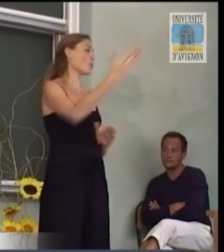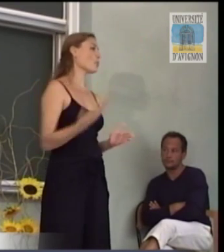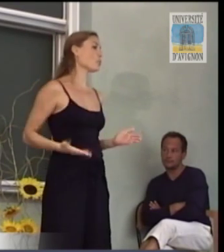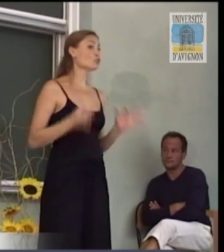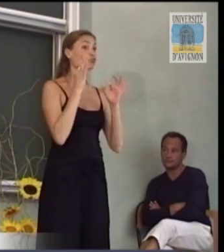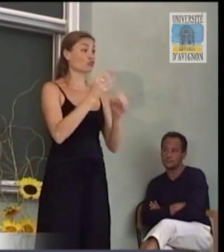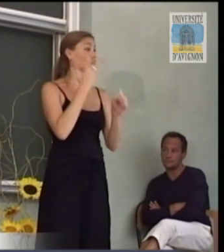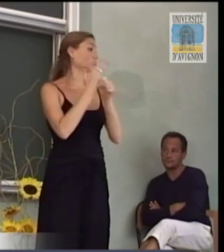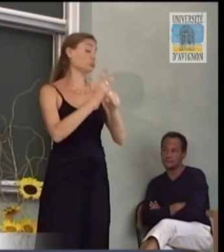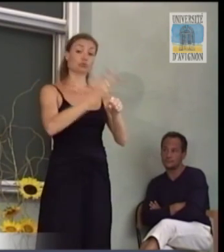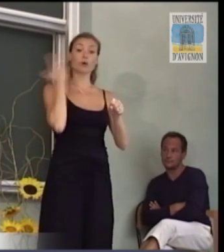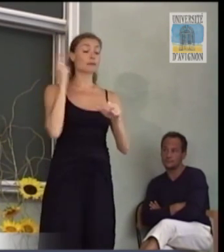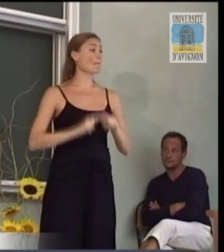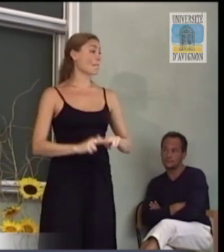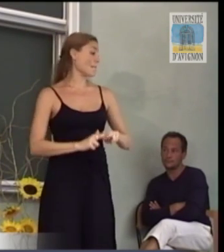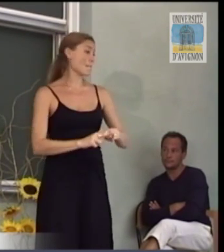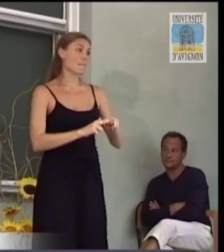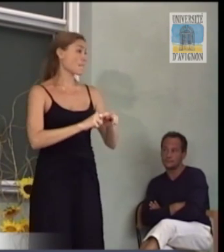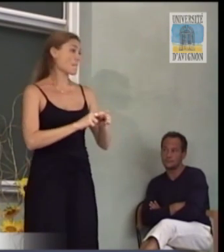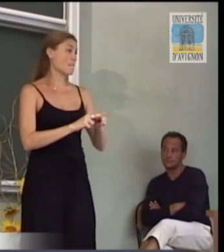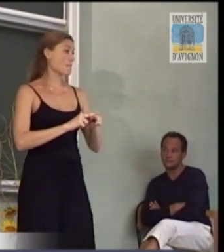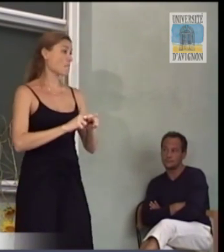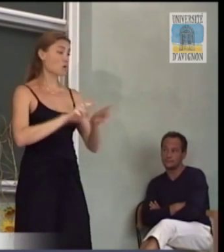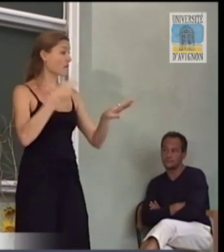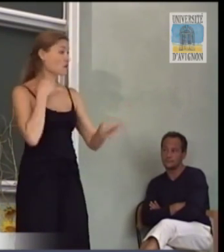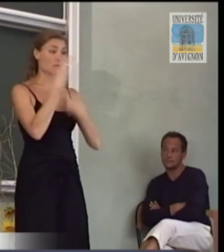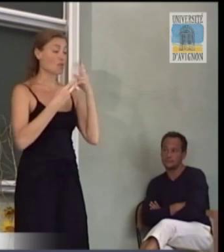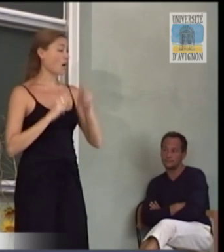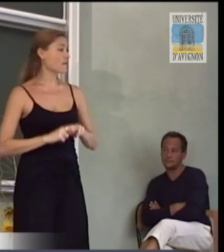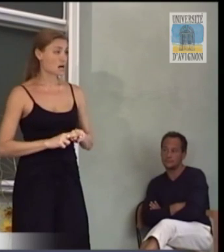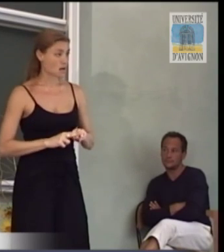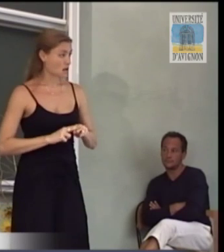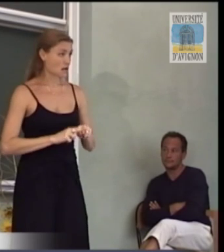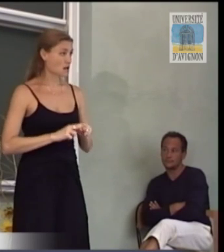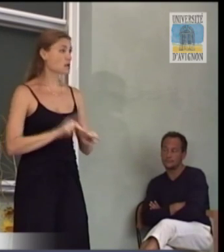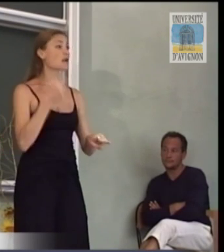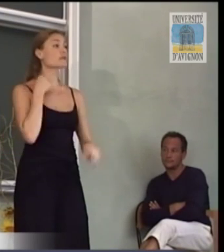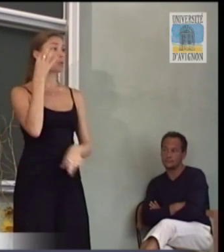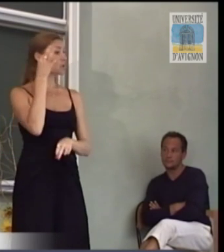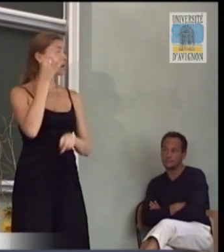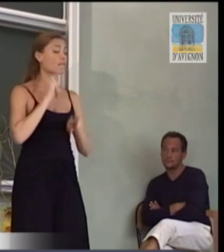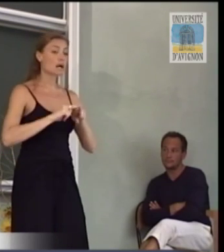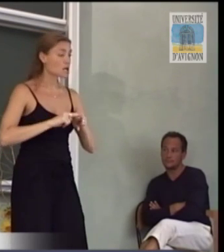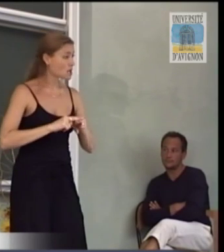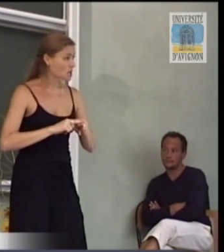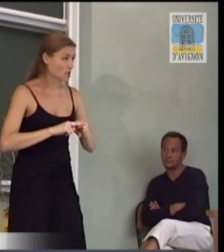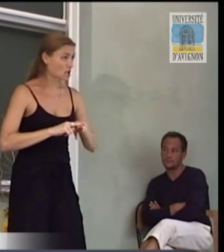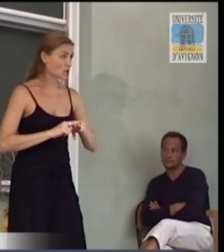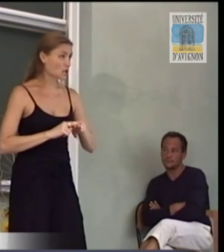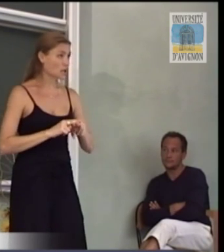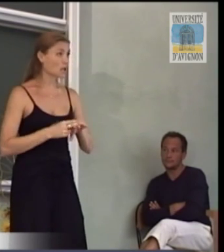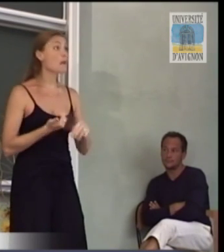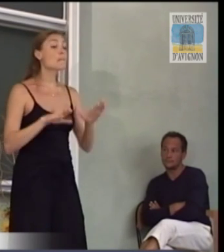en 2008, pas un seul spectateur déficient visuel, pas un seul spectateur déficient auditif. Or, quand on sait